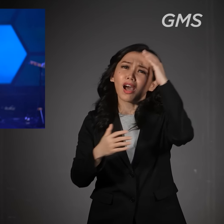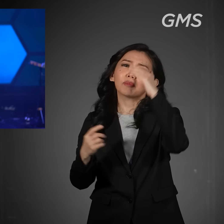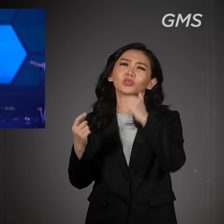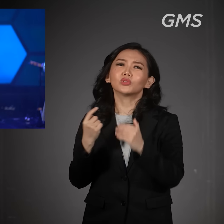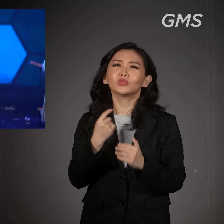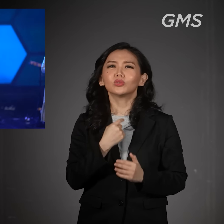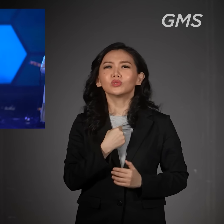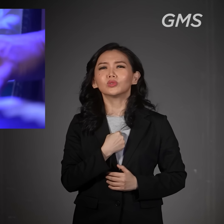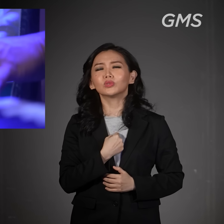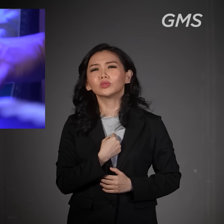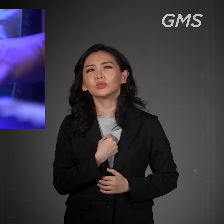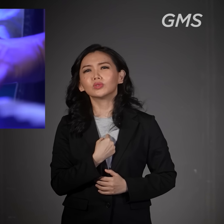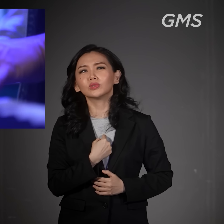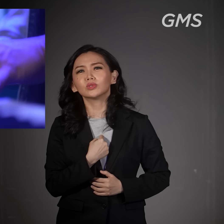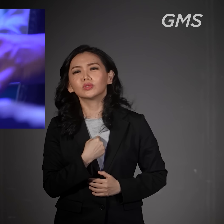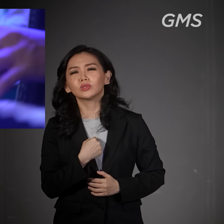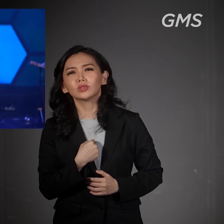tenggelamku